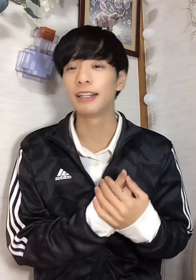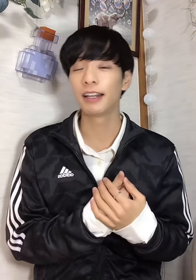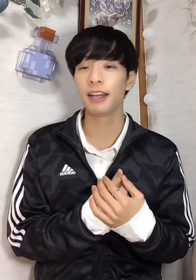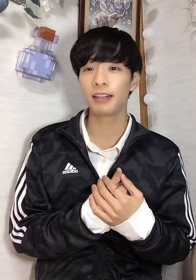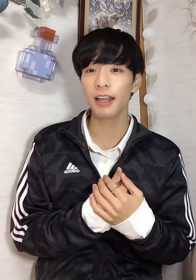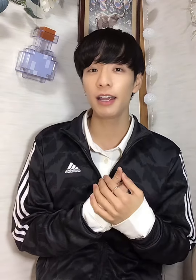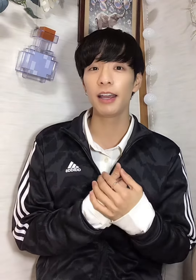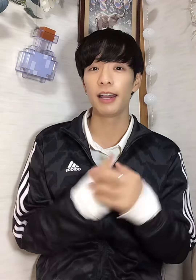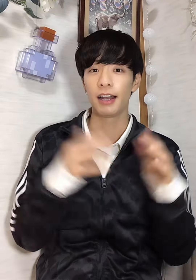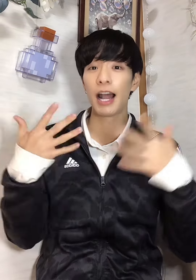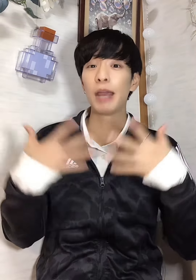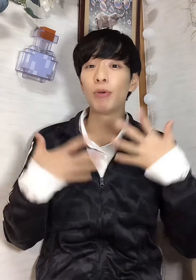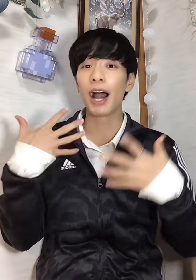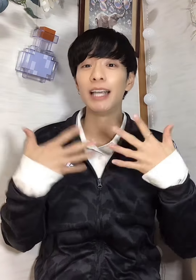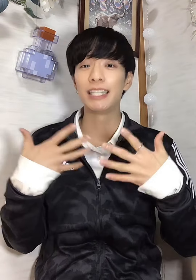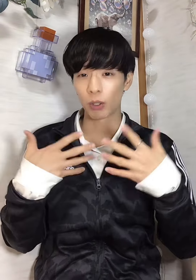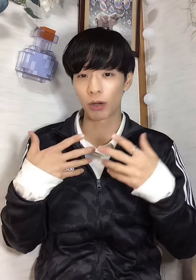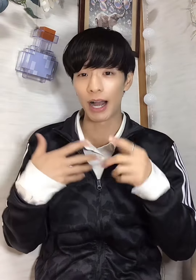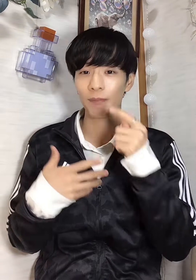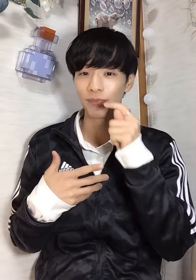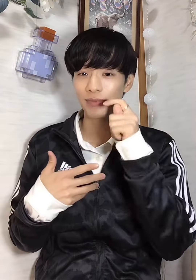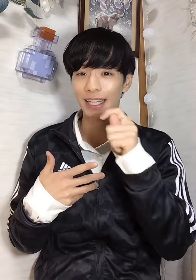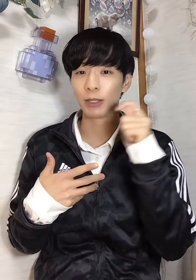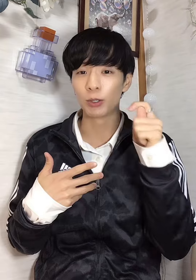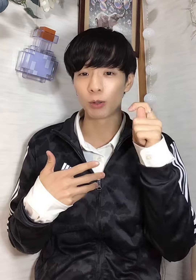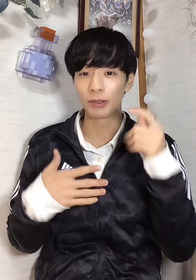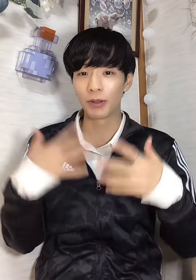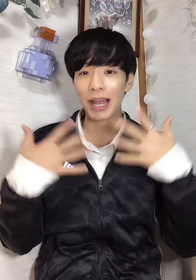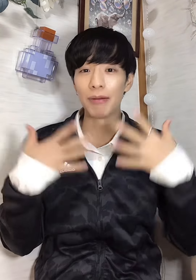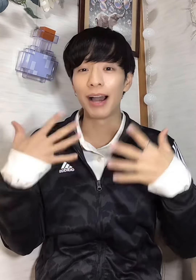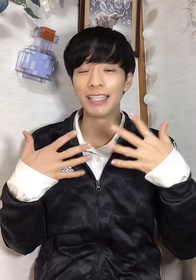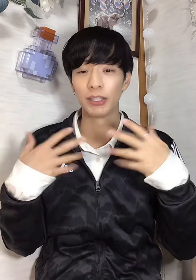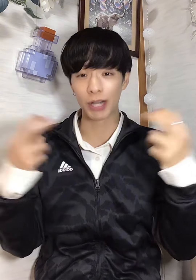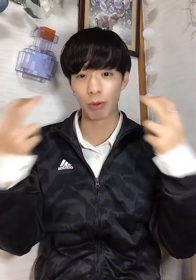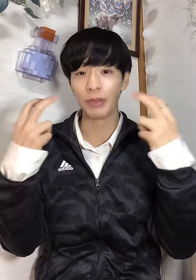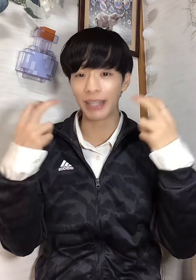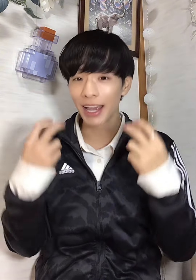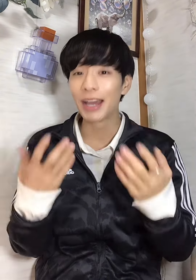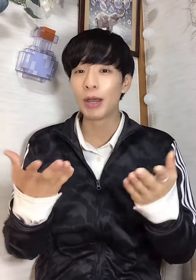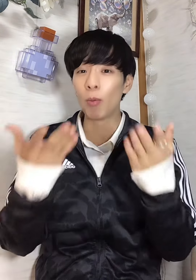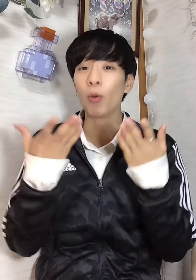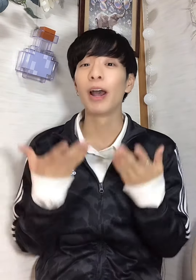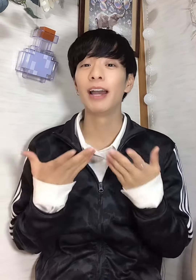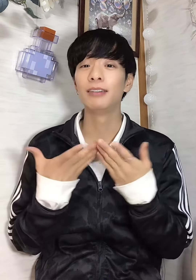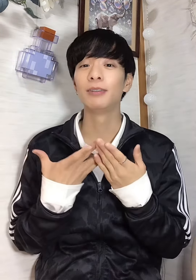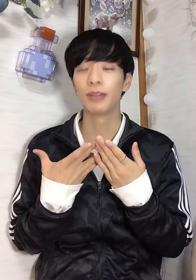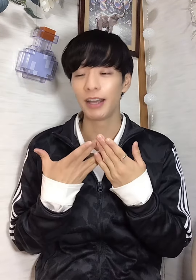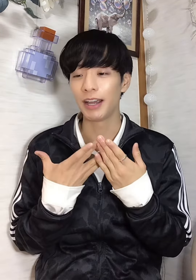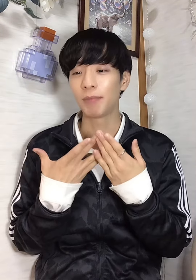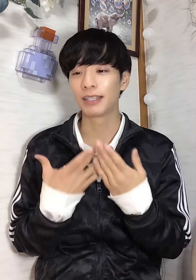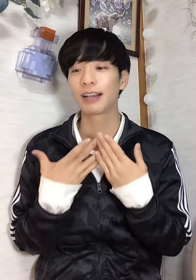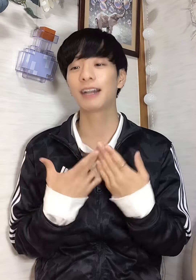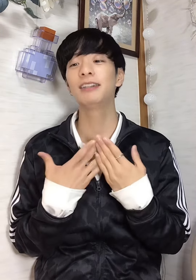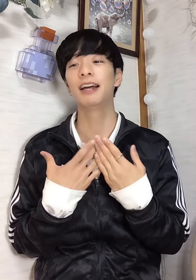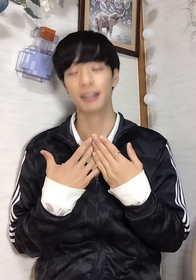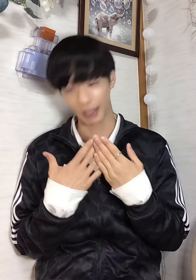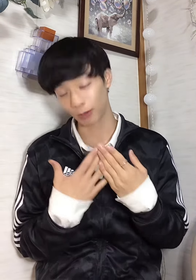ていただいて、ライブ配信とか、TikTok のライブ配信とかも見てもらえるので、やっぱせっかくなんでね、